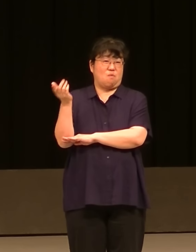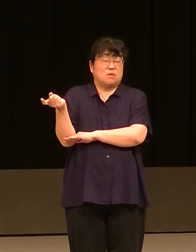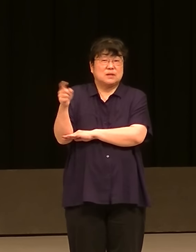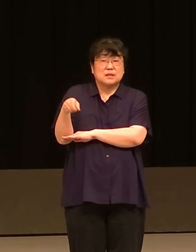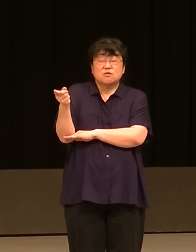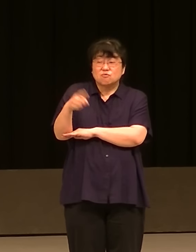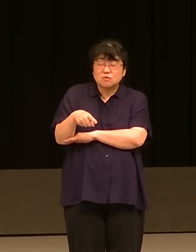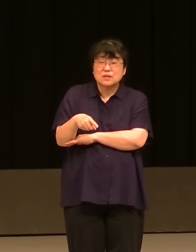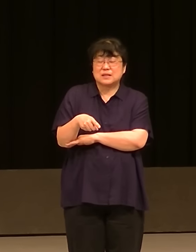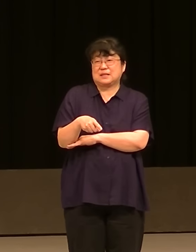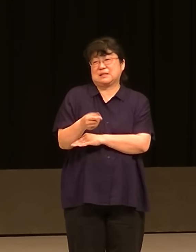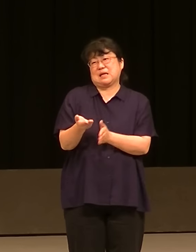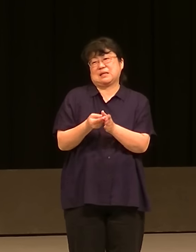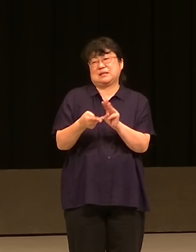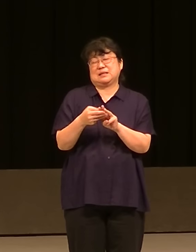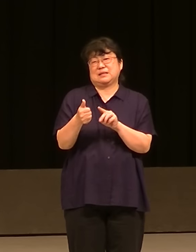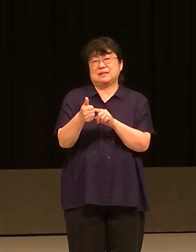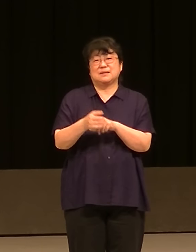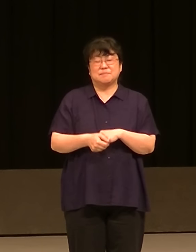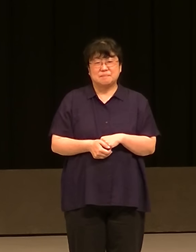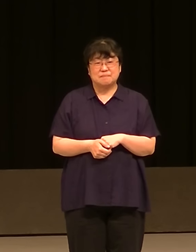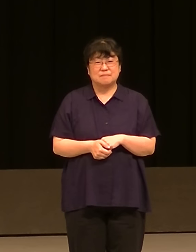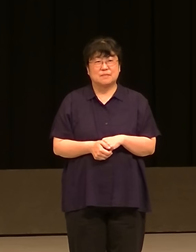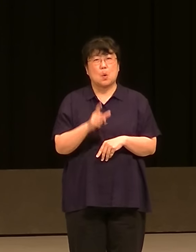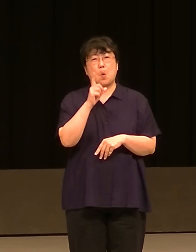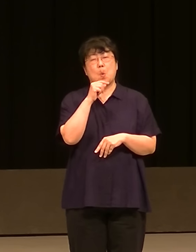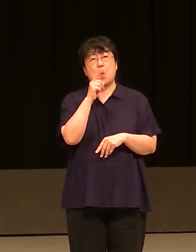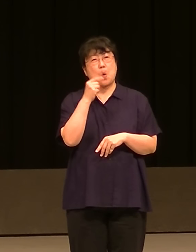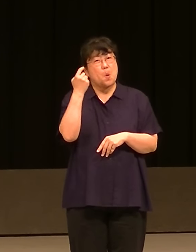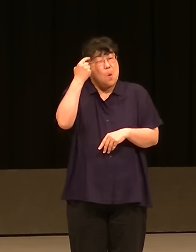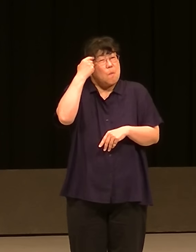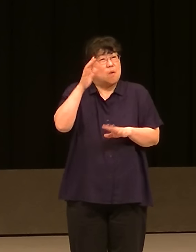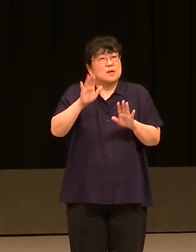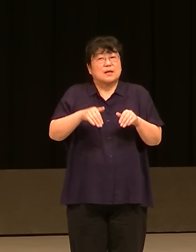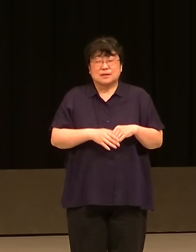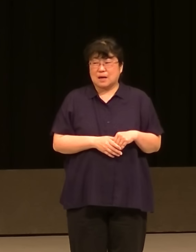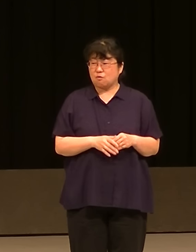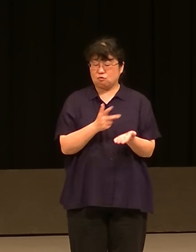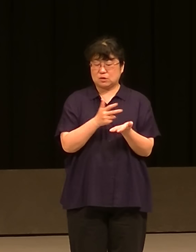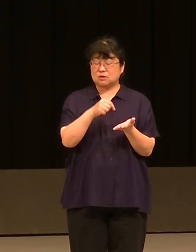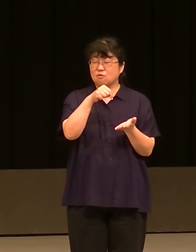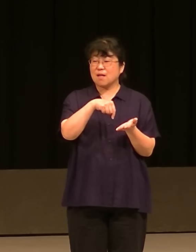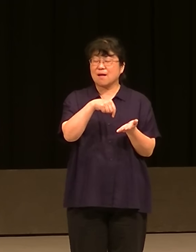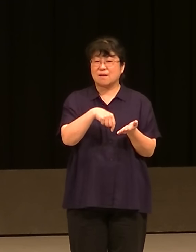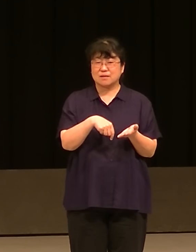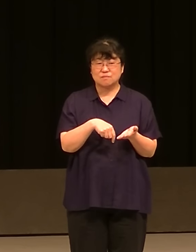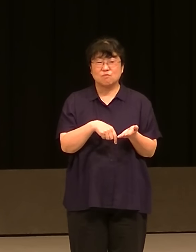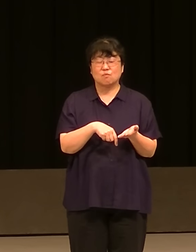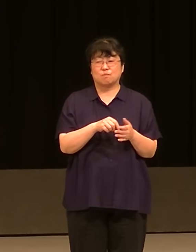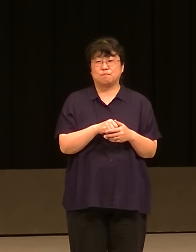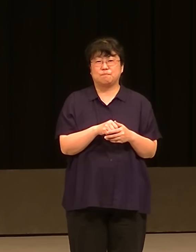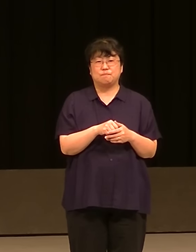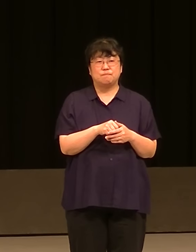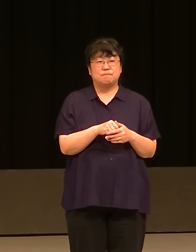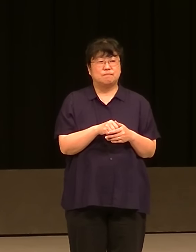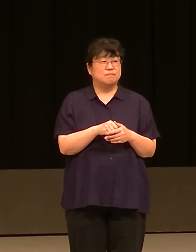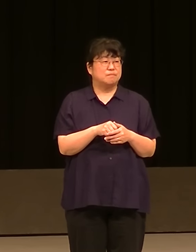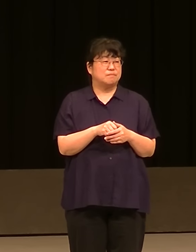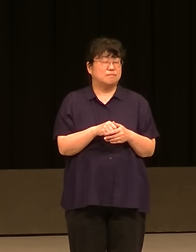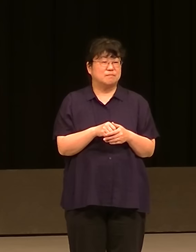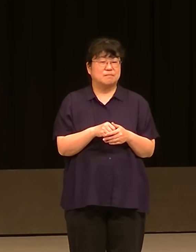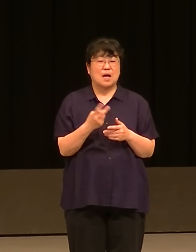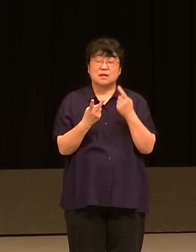ございました。そうか、そういえばですね、ちょっとここで思い出しました。この資料の中にも、入れ込めればよか